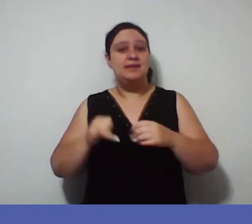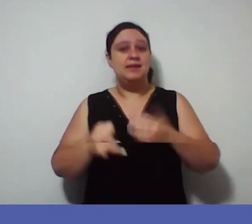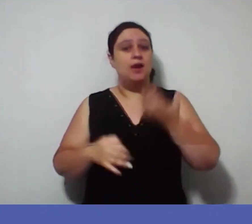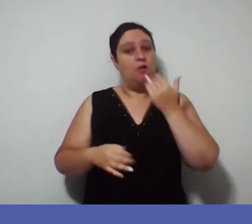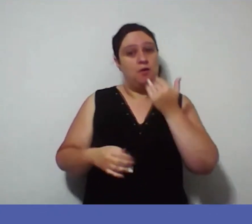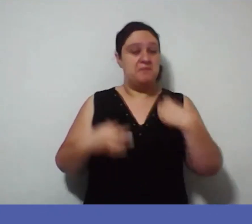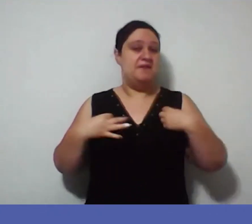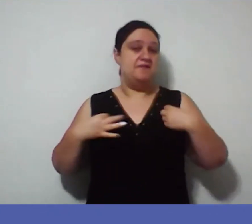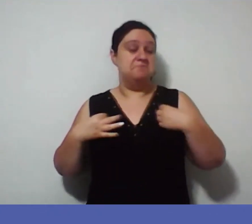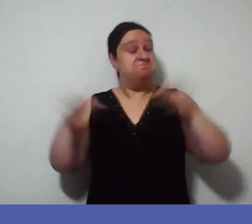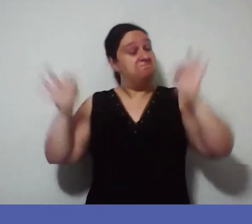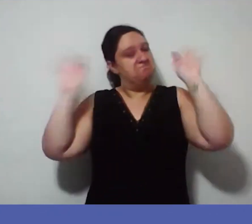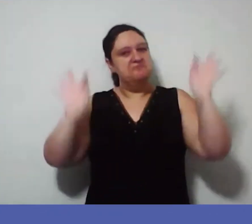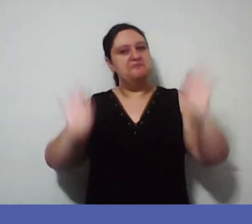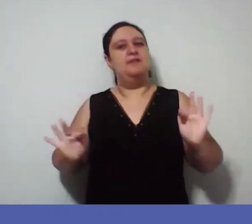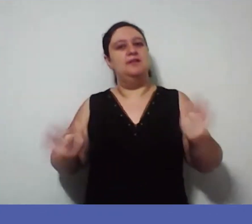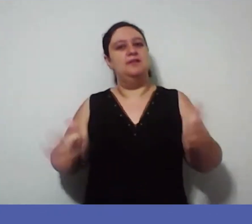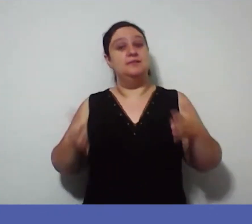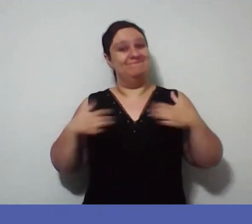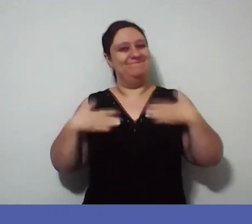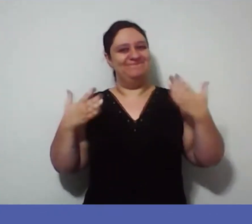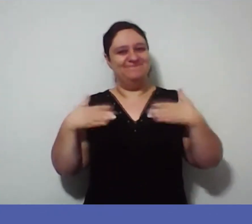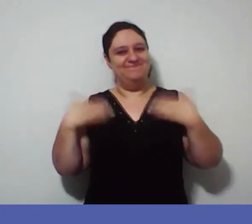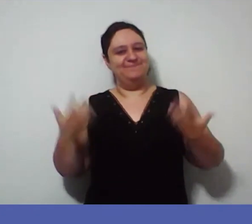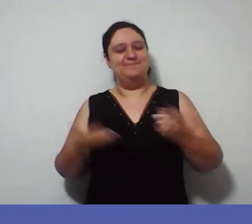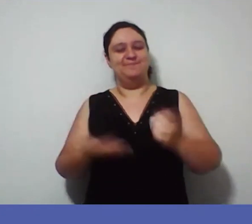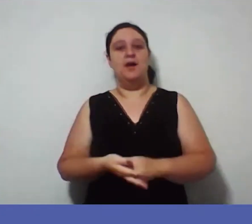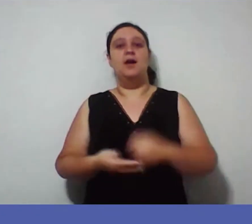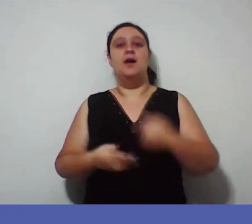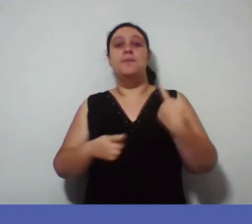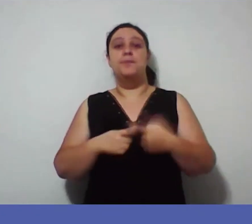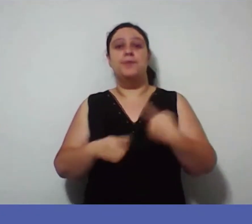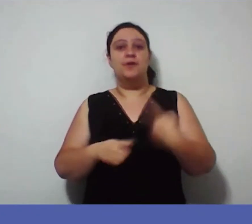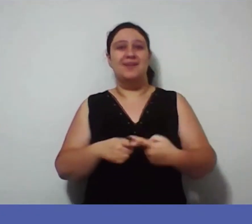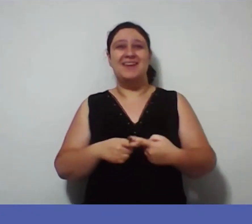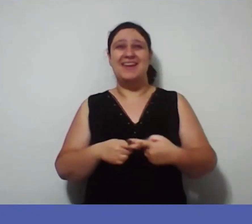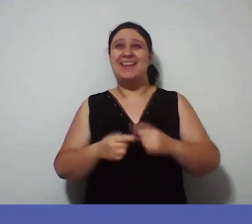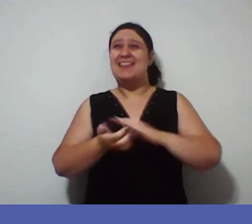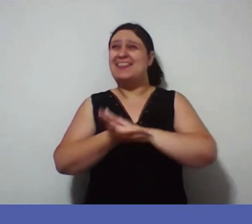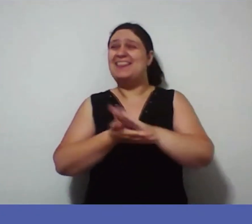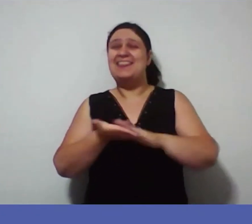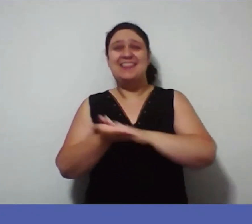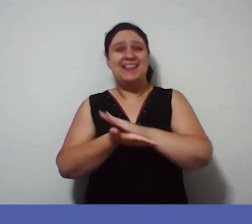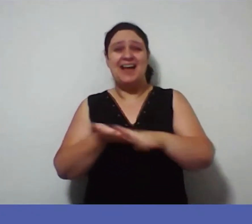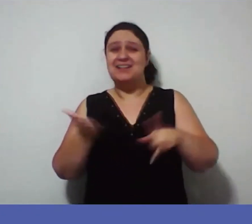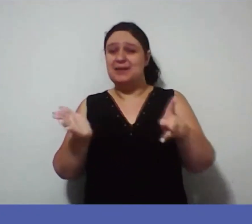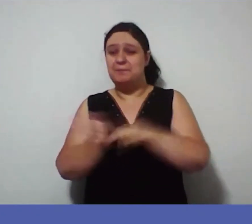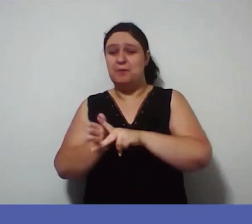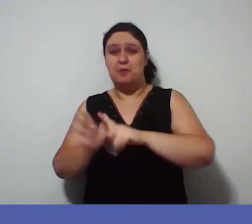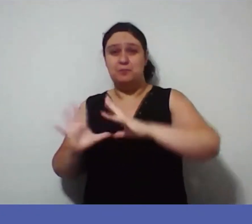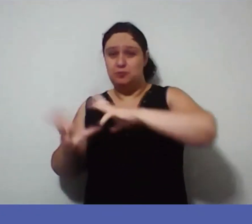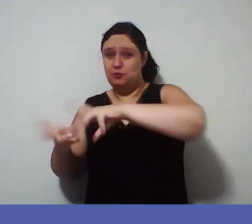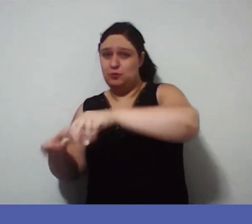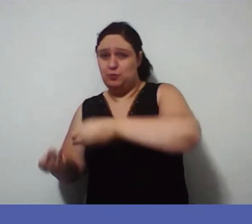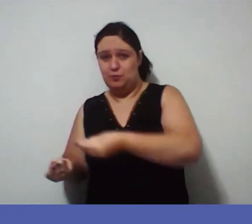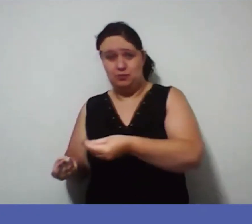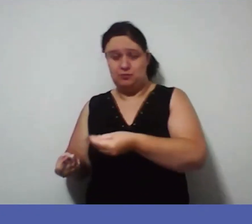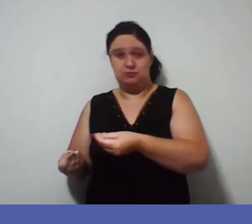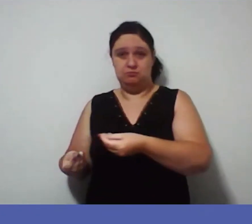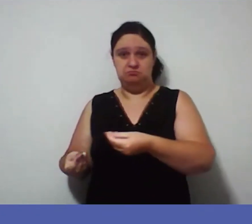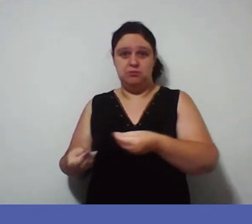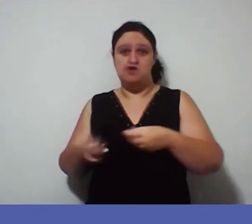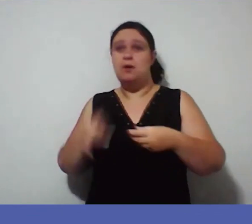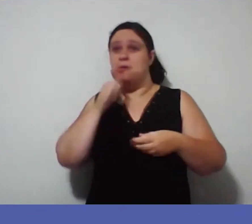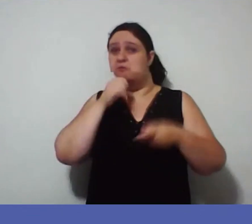contentes, porque nada temos trazido para o mundo. Você trouxe alguma coisa quando nasceu da sua